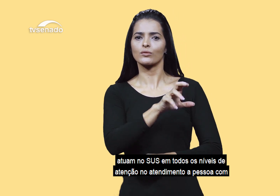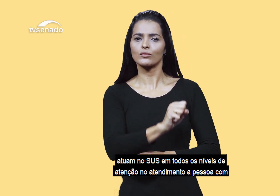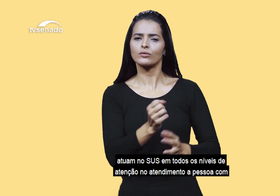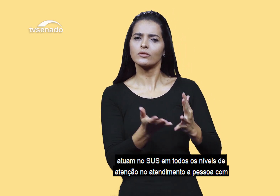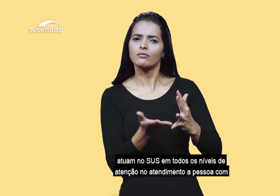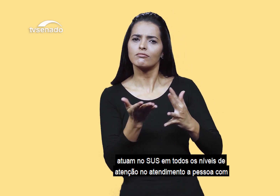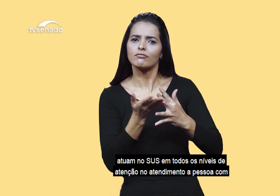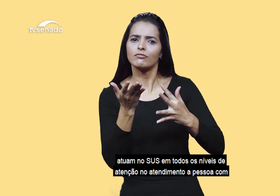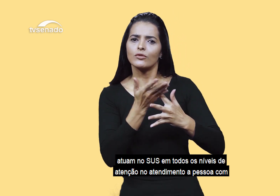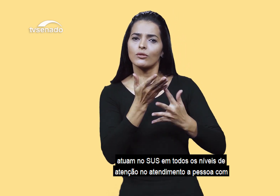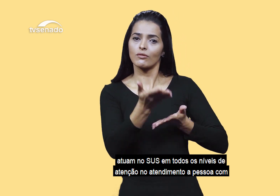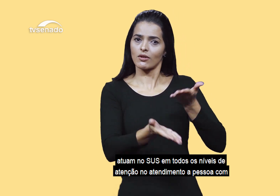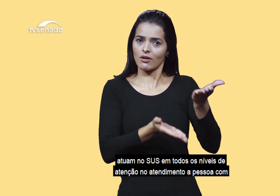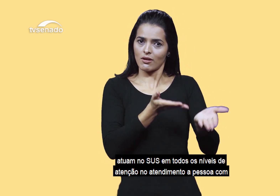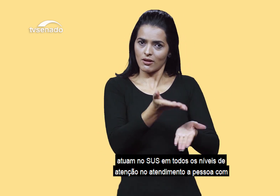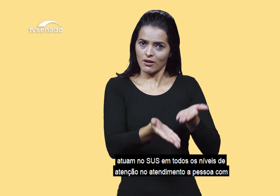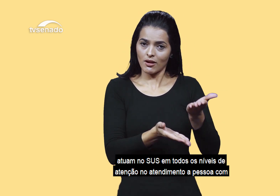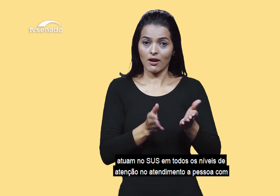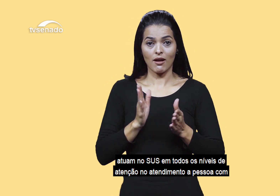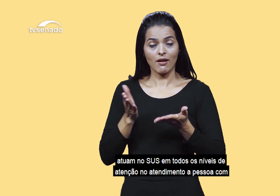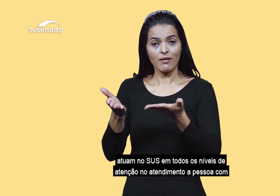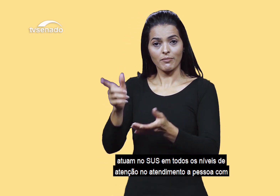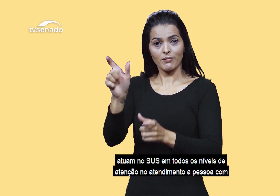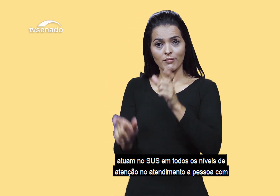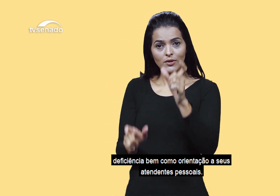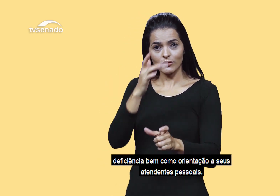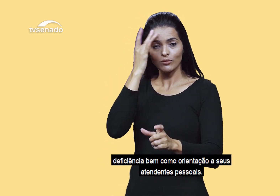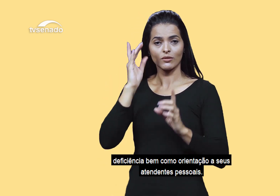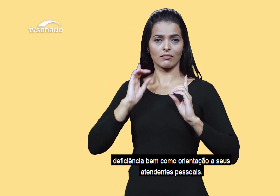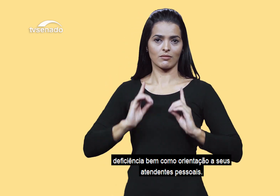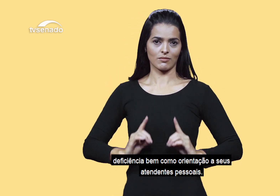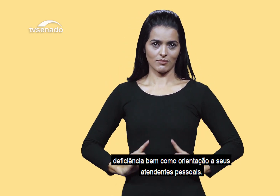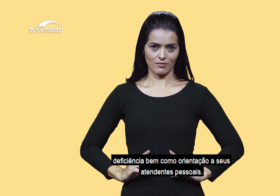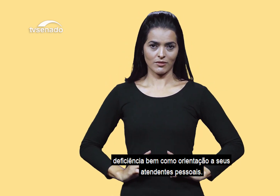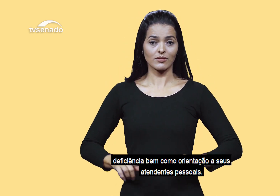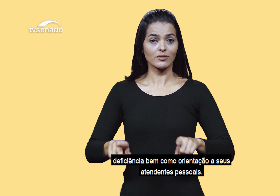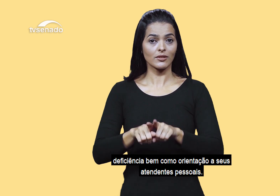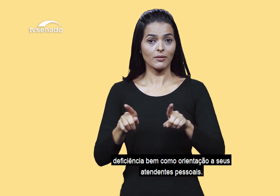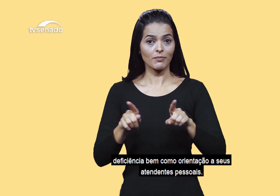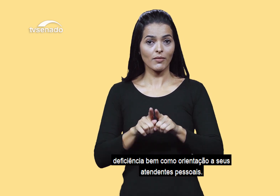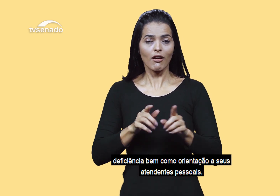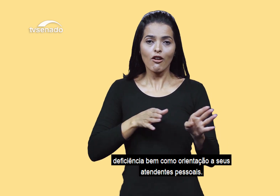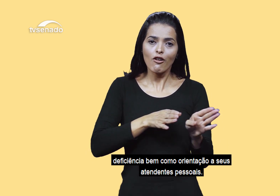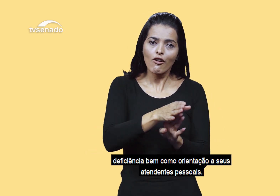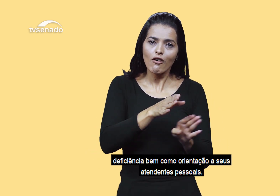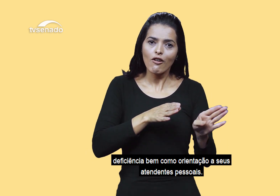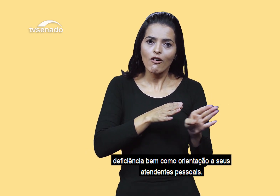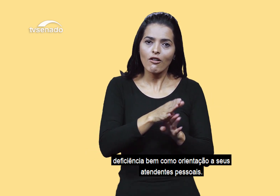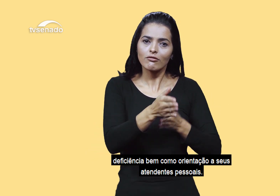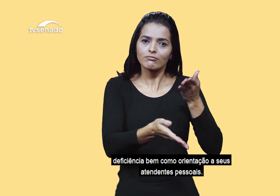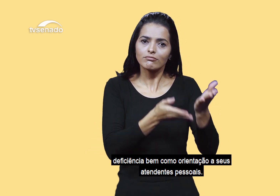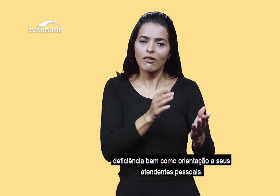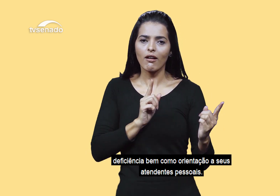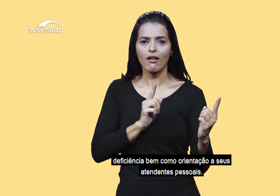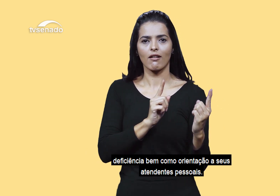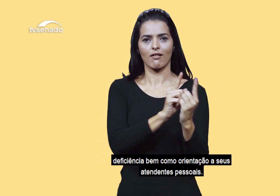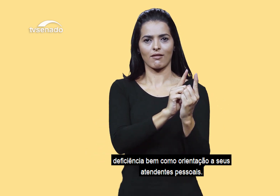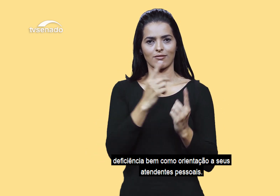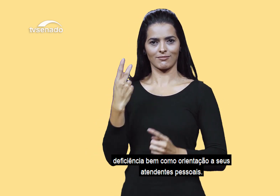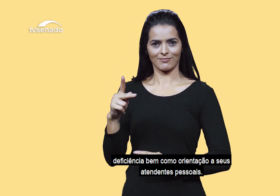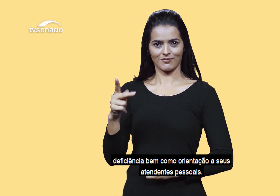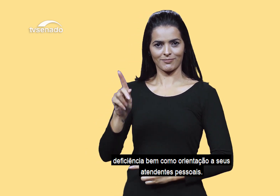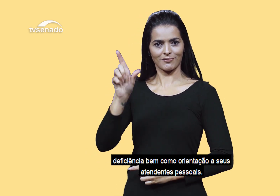todos os níveis de atenção, no atendimento à pessoa com deficiência, bem como orientação a seus atendentes